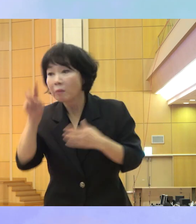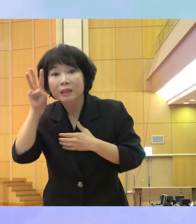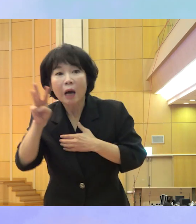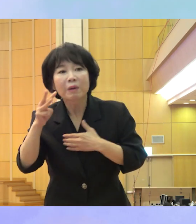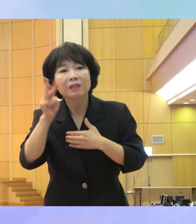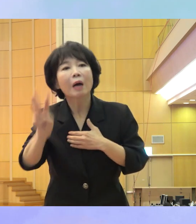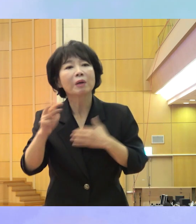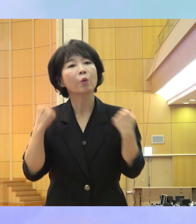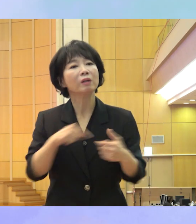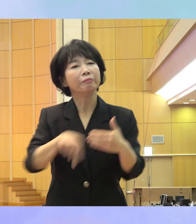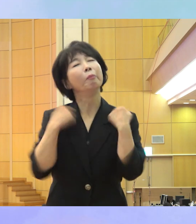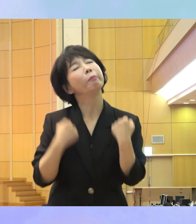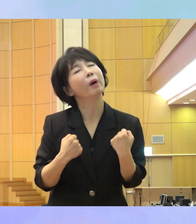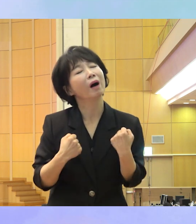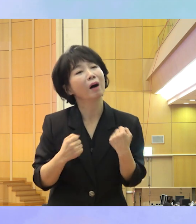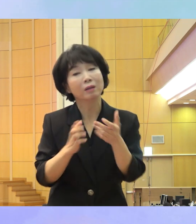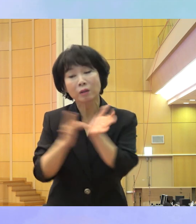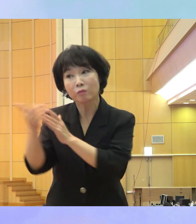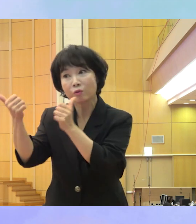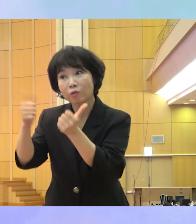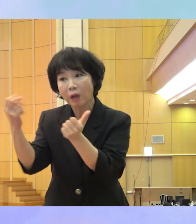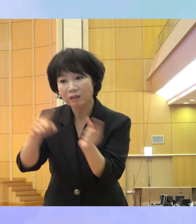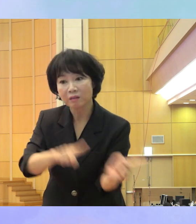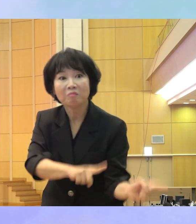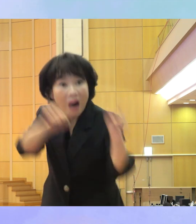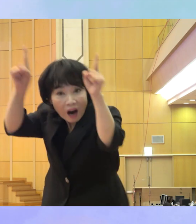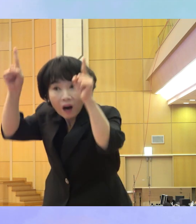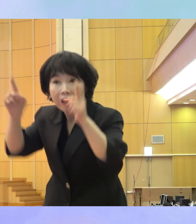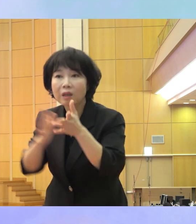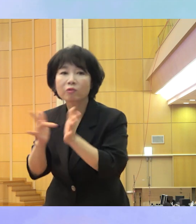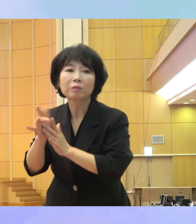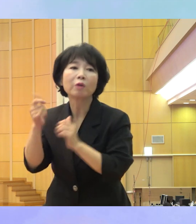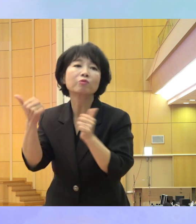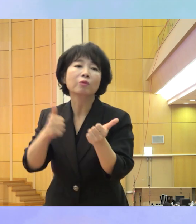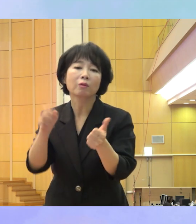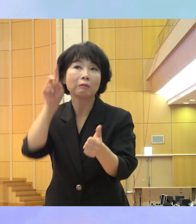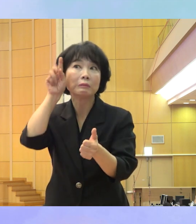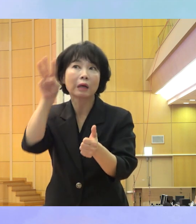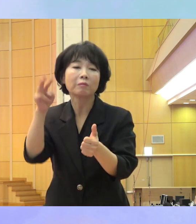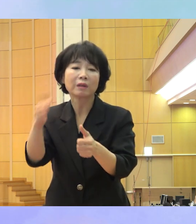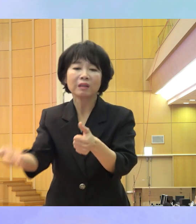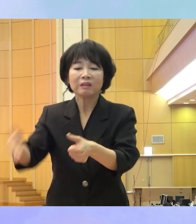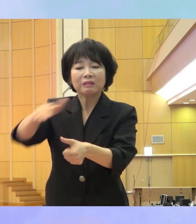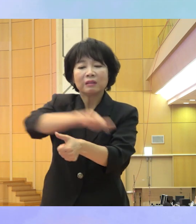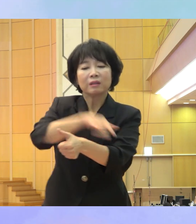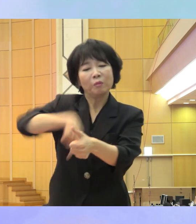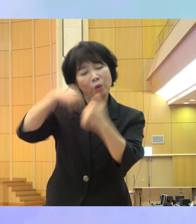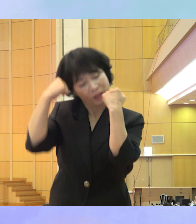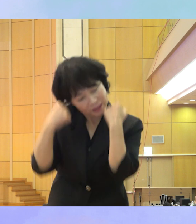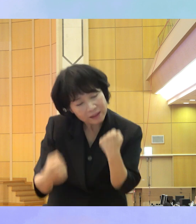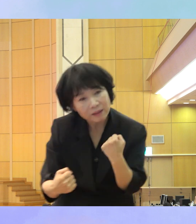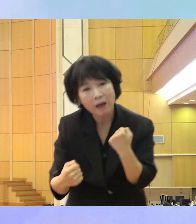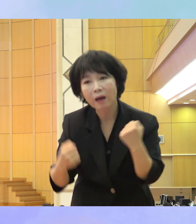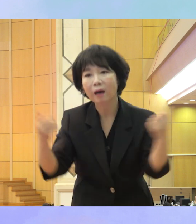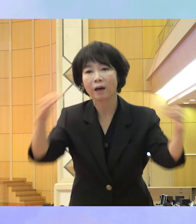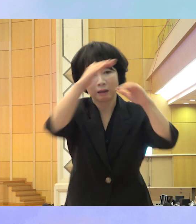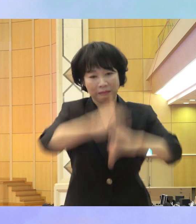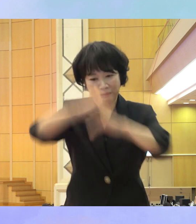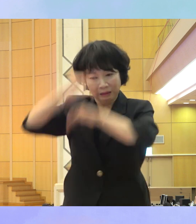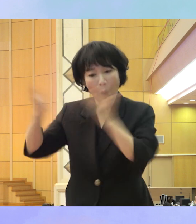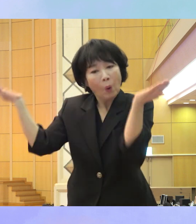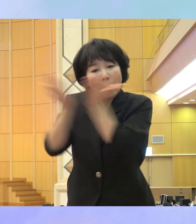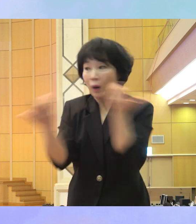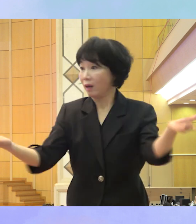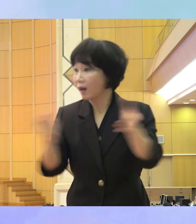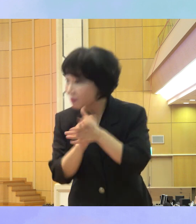십자가에 죽었다가 3일 동안 땅 속에 있으리라, 이 얘기예요.